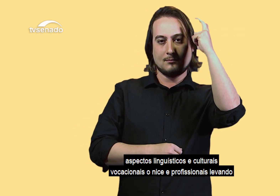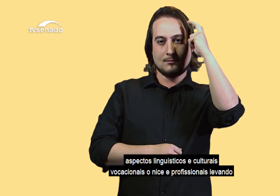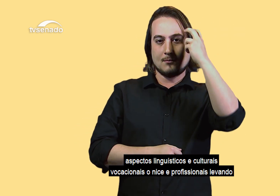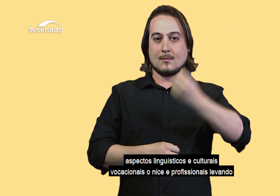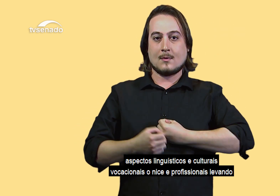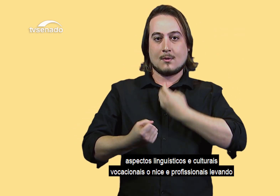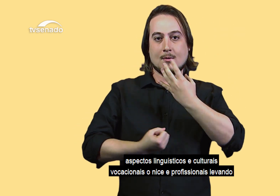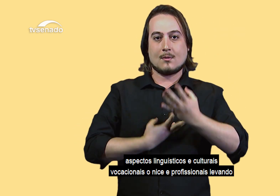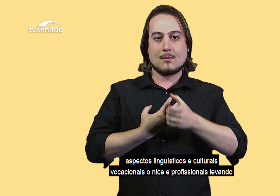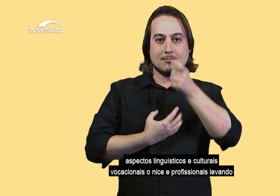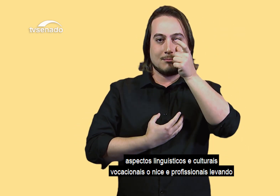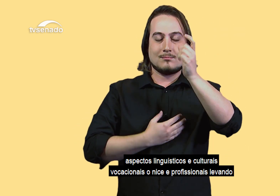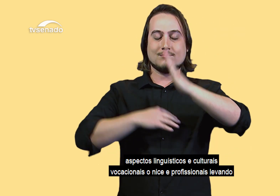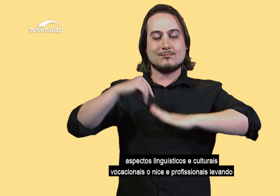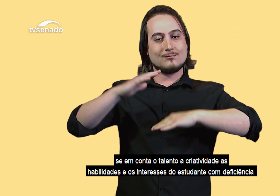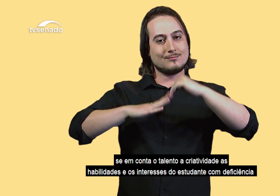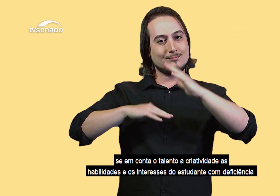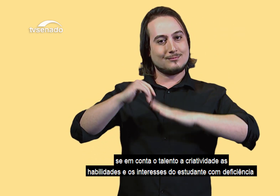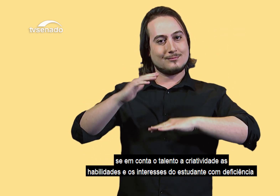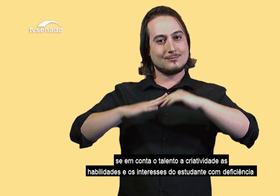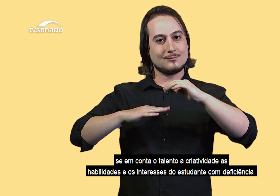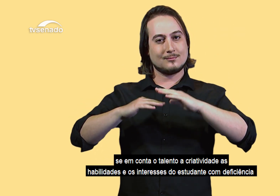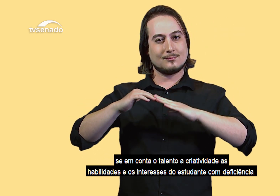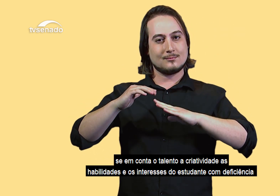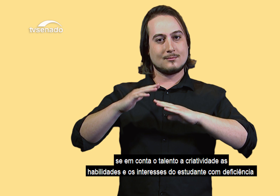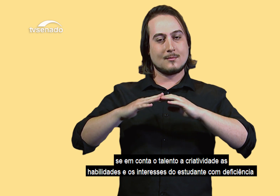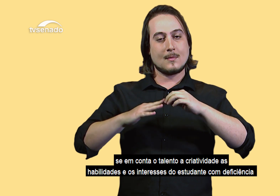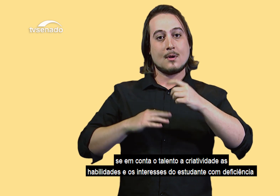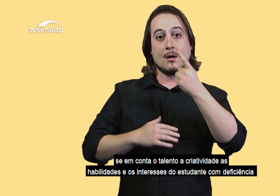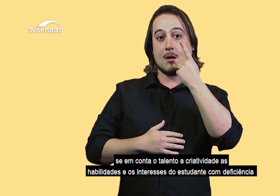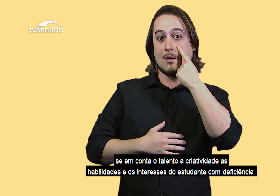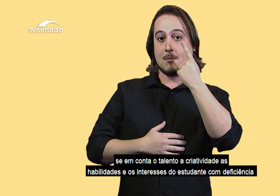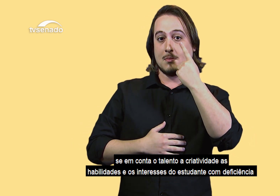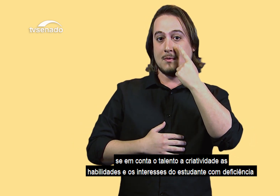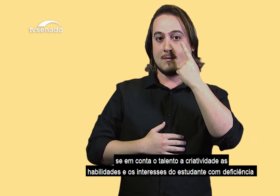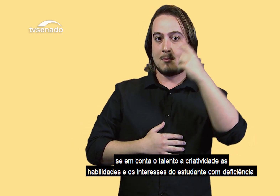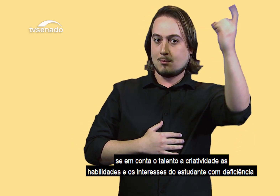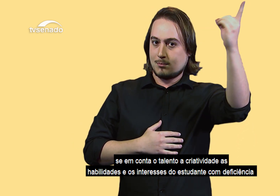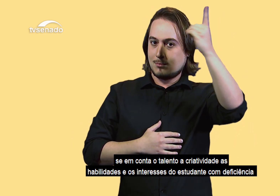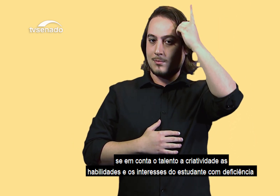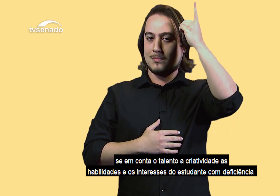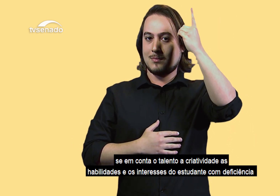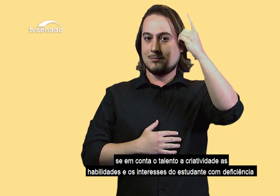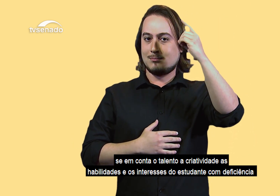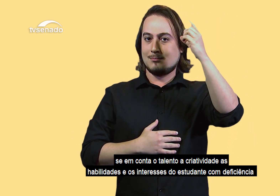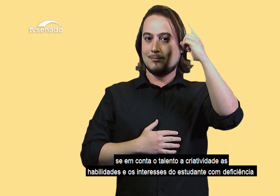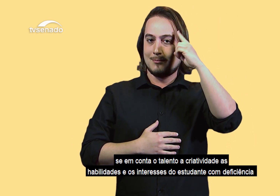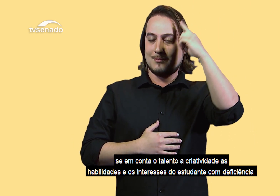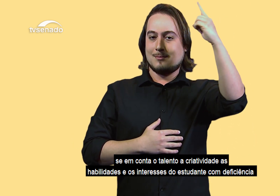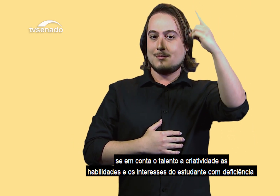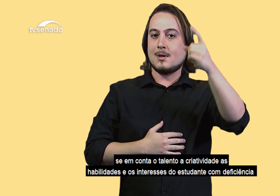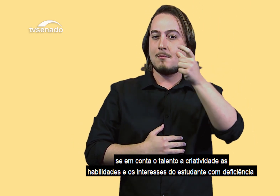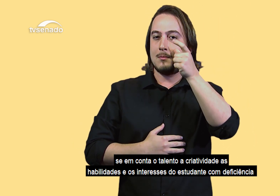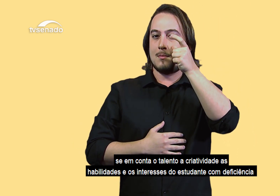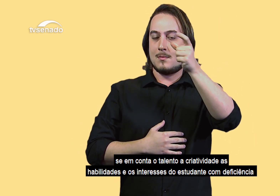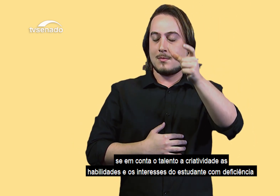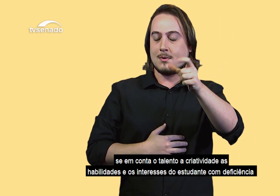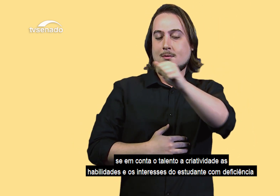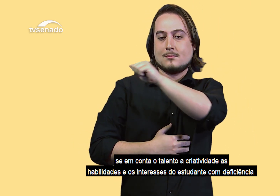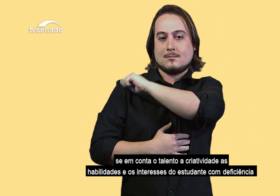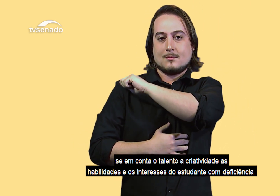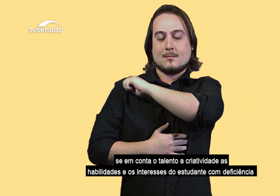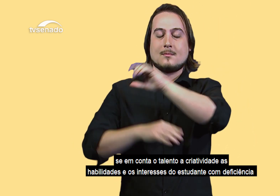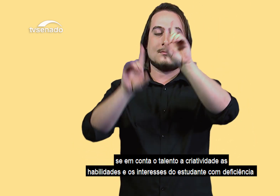vocacionais e profissionais, levando-se em conta o talento, a criatividade, as habilidades e os interesses do